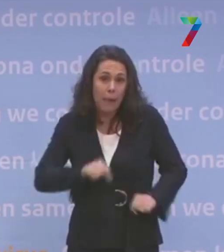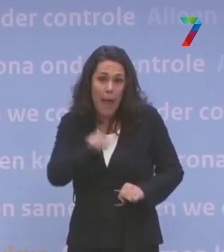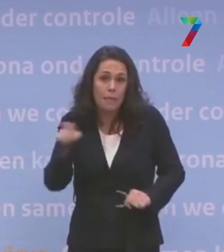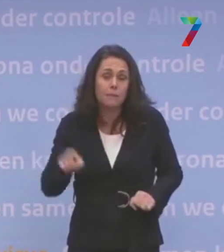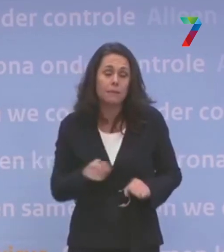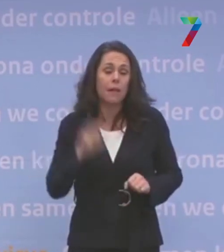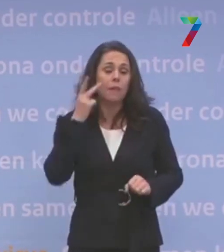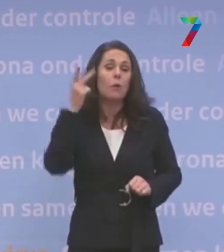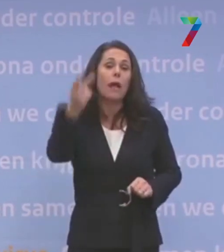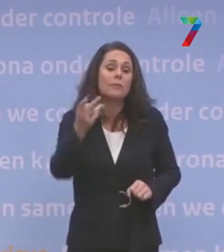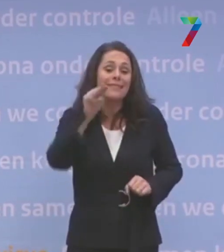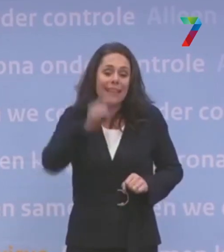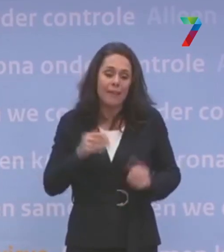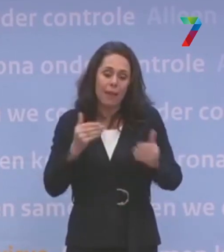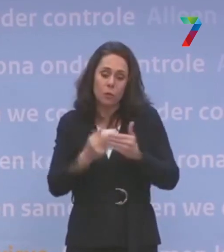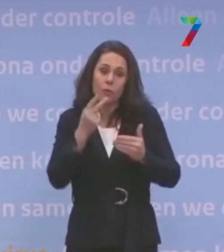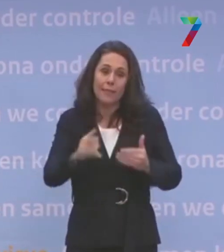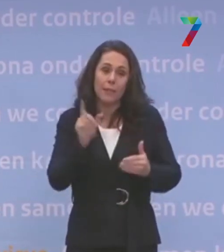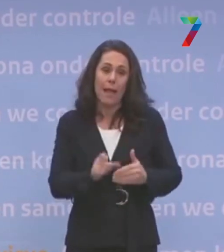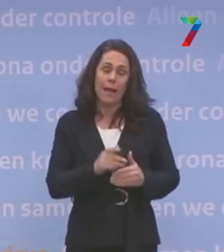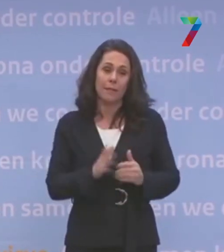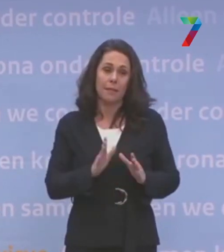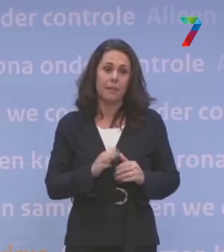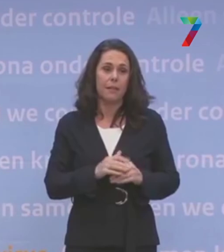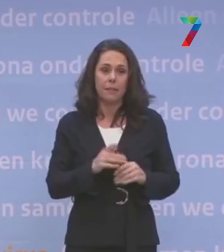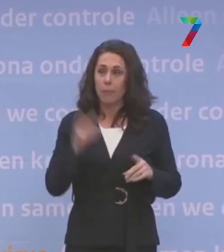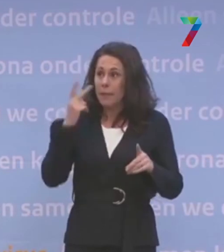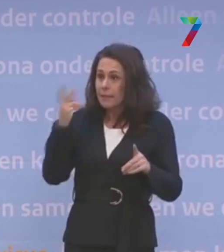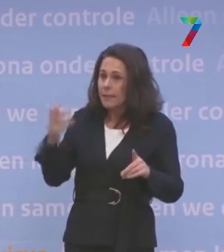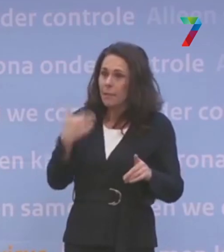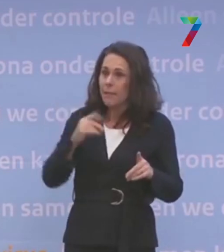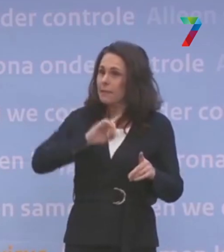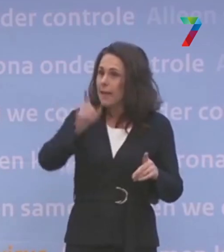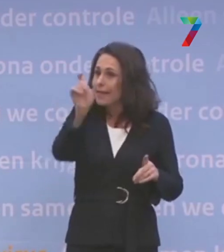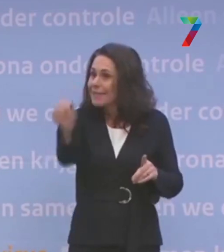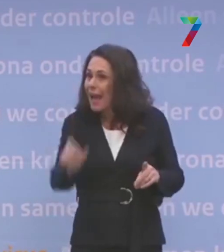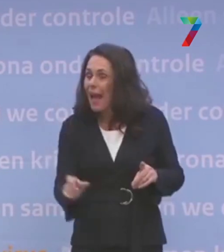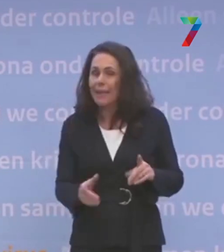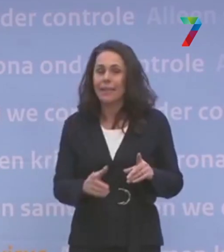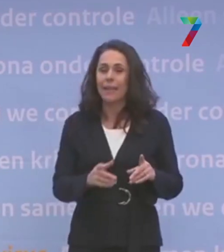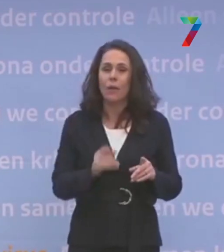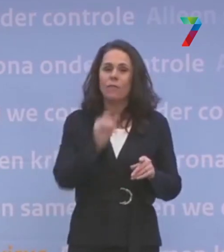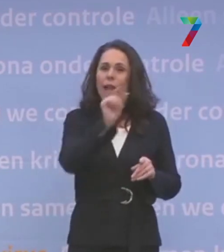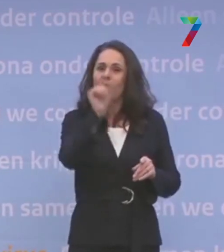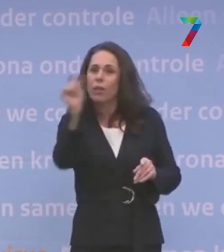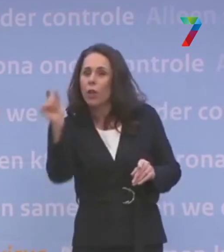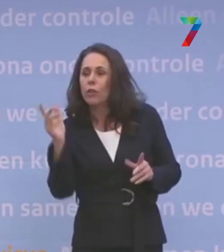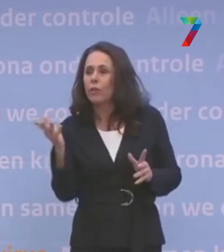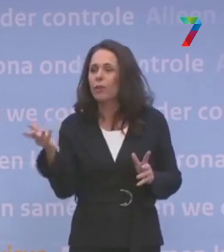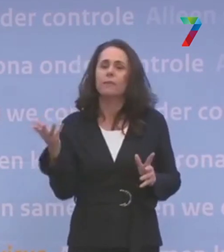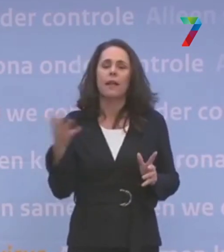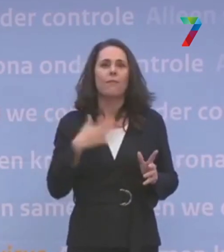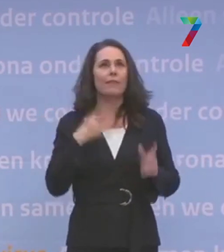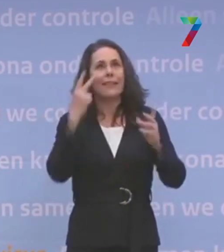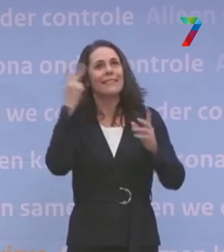verder vooruitkijken dan de 3 weken tot 20 mei. Maar ziet dat is echt van de mensen. Maar ziet u het voor zich dat mensen naar Italië gaan of misschien naar Waddeneilanden? Ja, wat ik allemaal voor me zie is niet zo